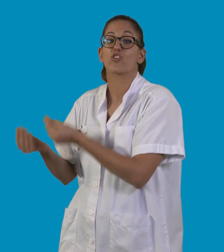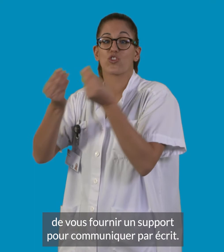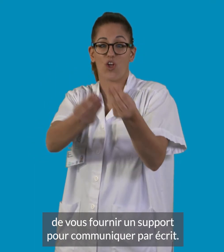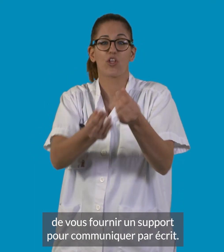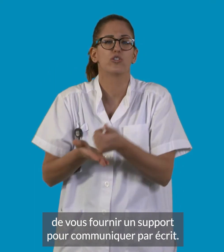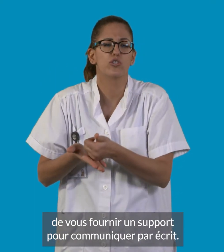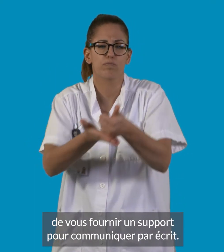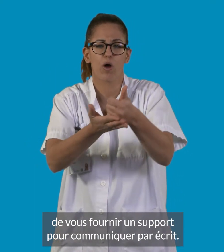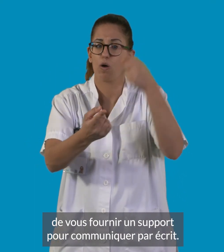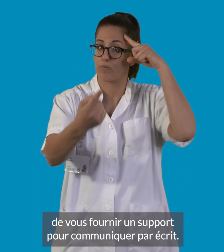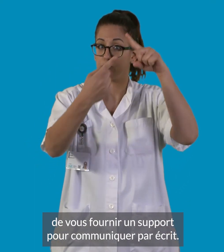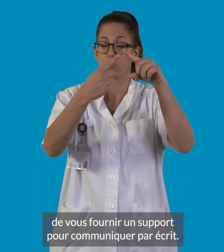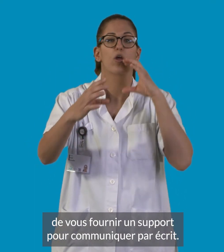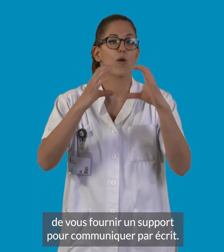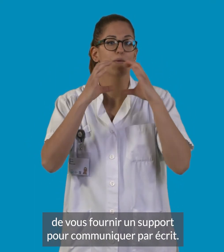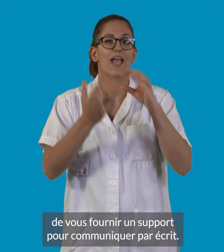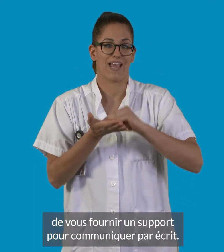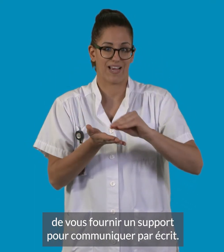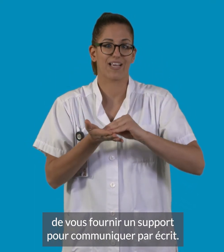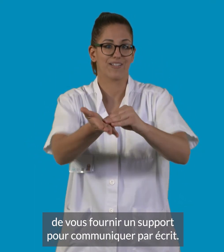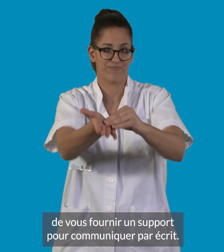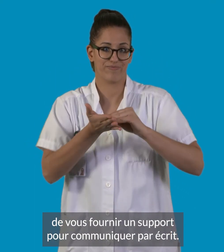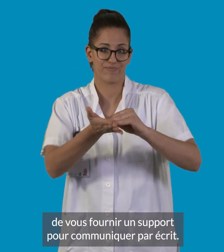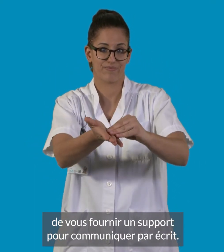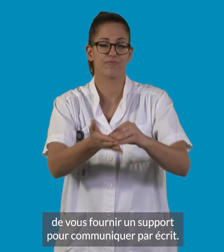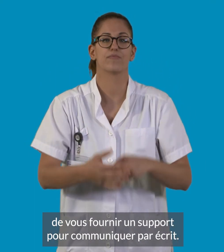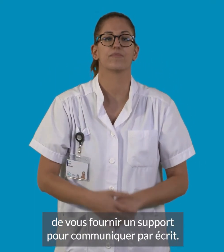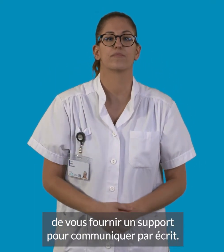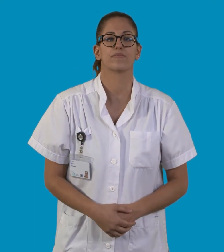de vous fournir un support pour communiquer par écrit.